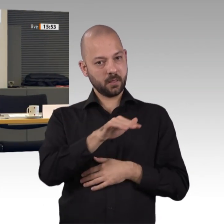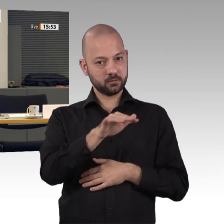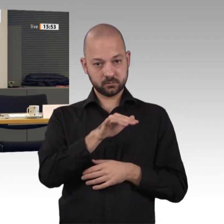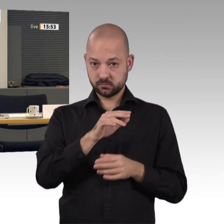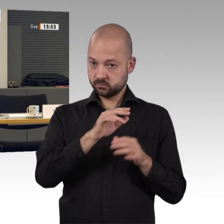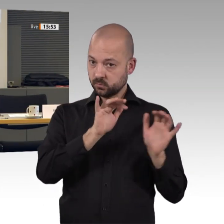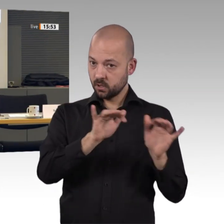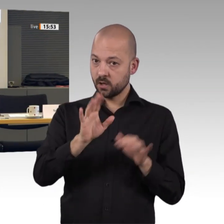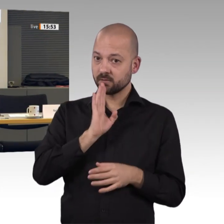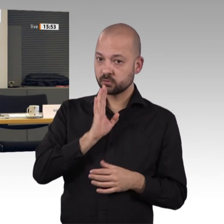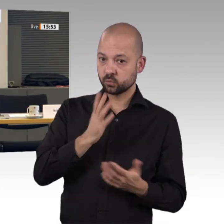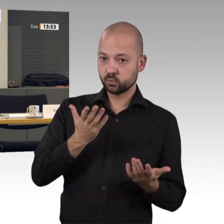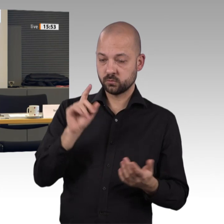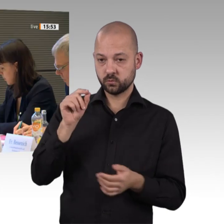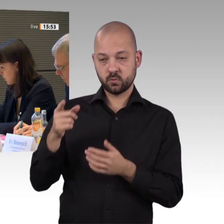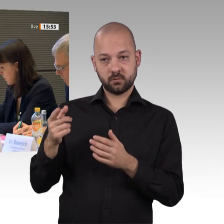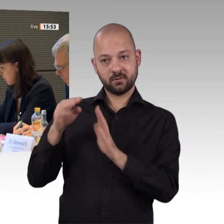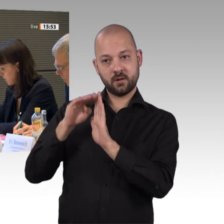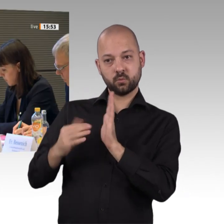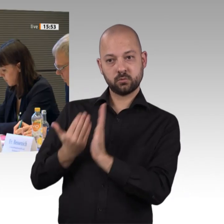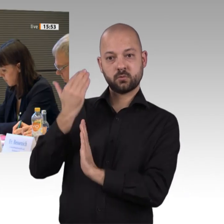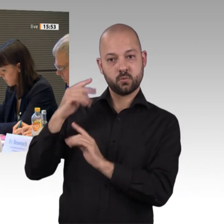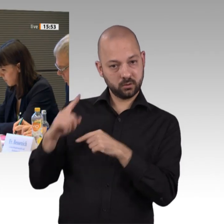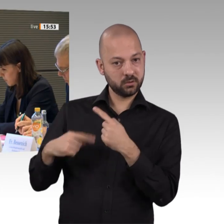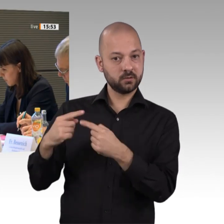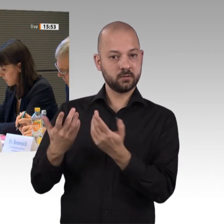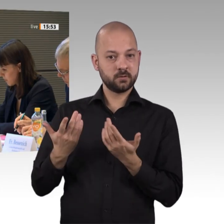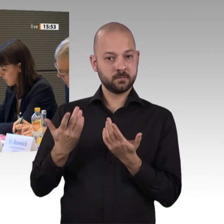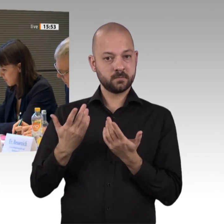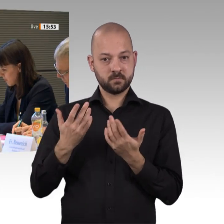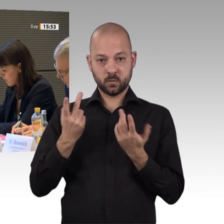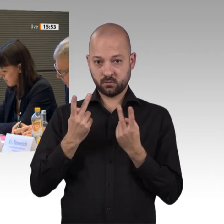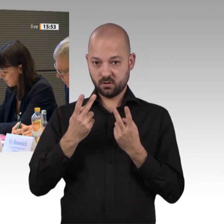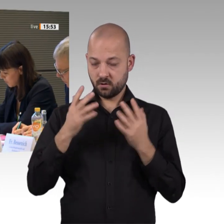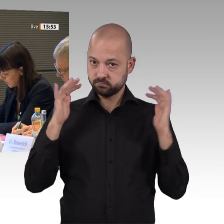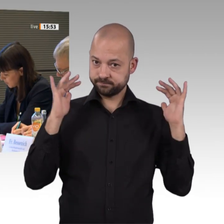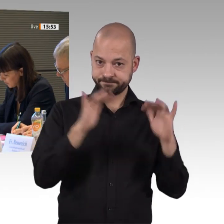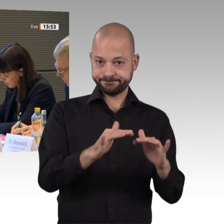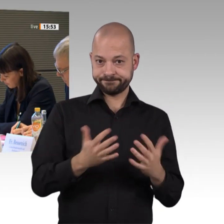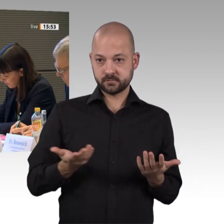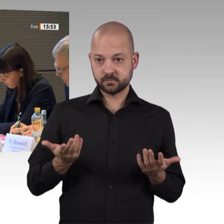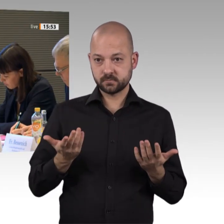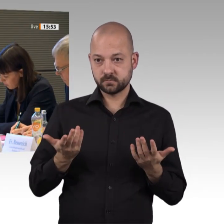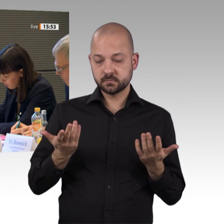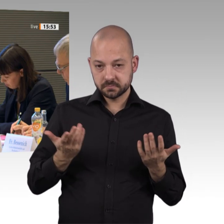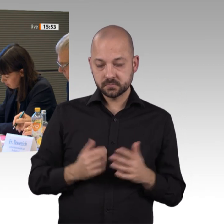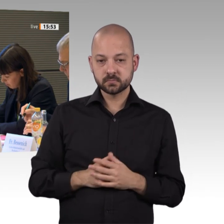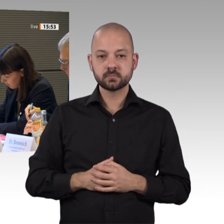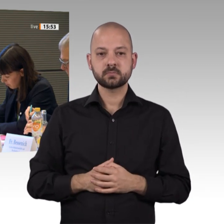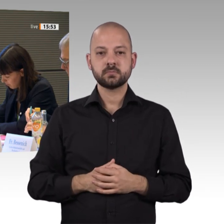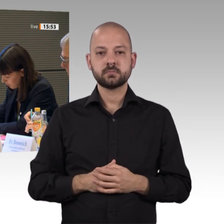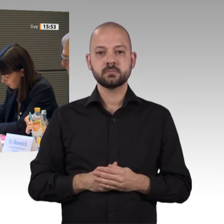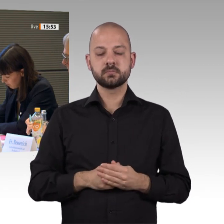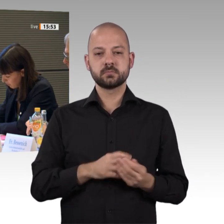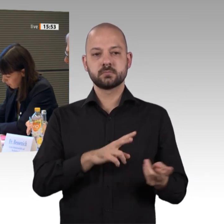Ja, Sie beziehen sich wahrscheinlich wieder ganz nach vorne auf die 100.000-Euro-Regelung. Wir sehen Fälle, wo Pflegebedürftige